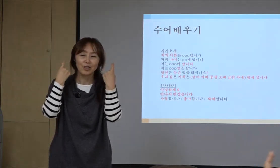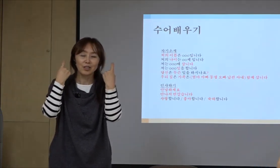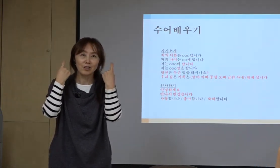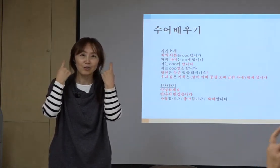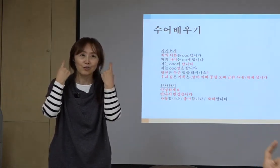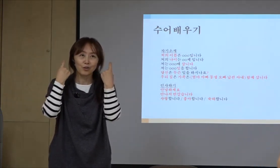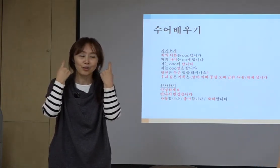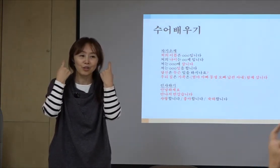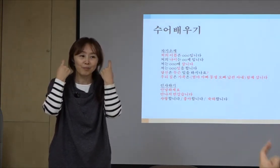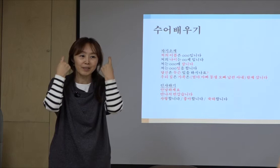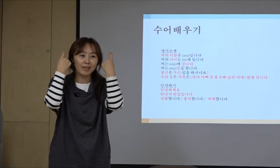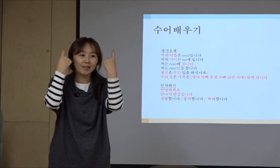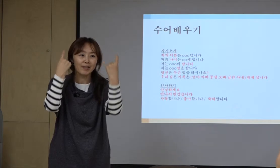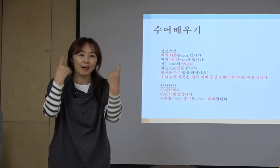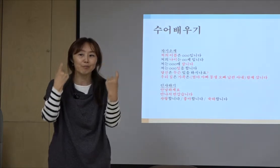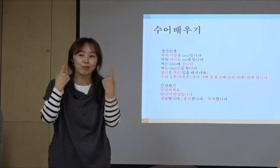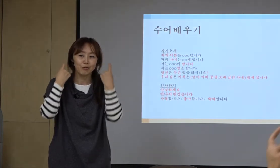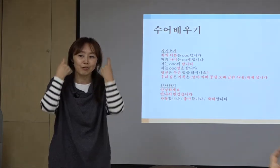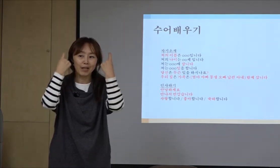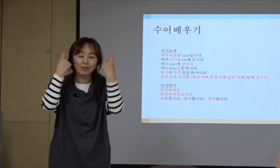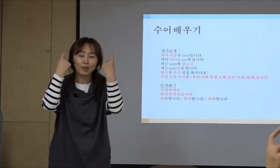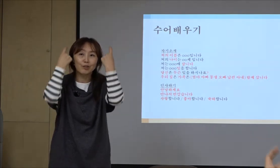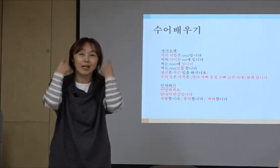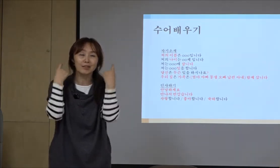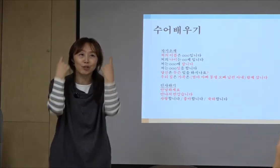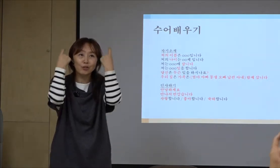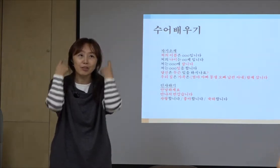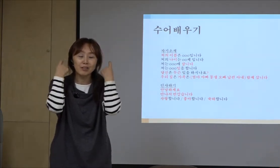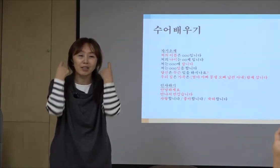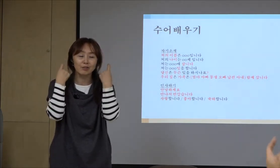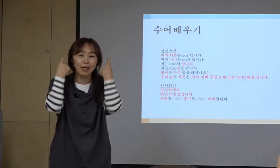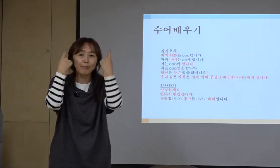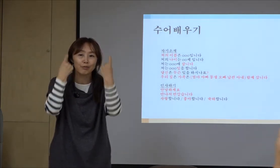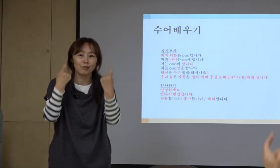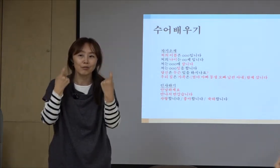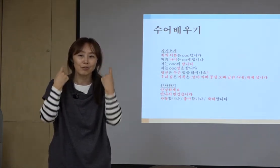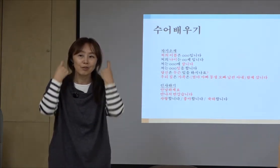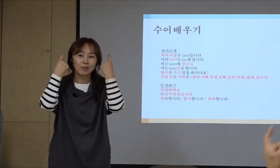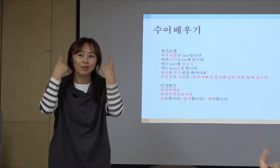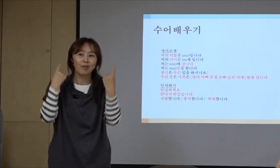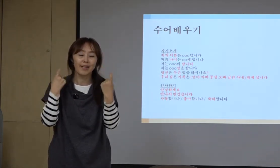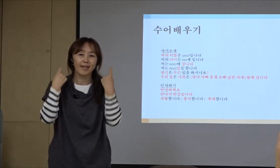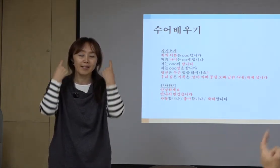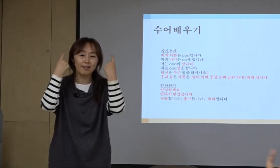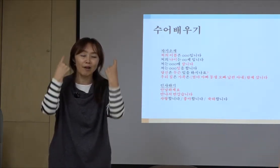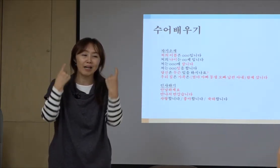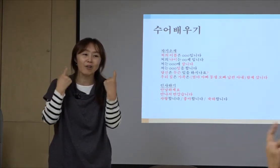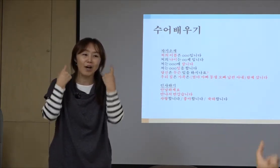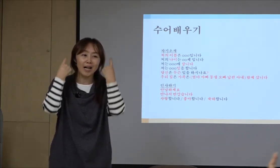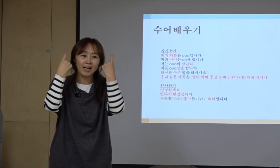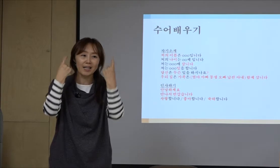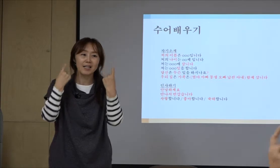귀 옆에다가 이렇게 앞으로. 뒤로 넘기는 거 아니고 앞으로. 여행, 관광.